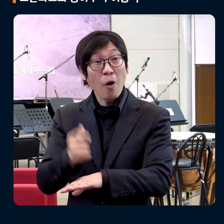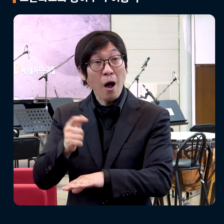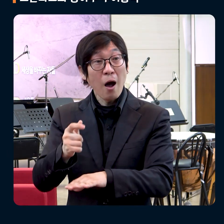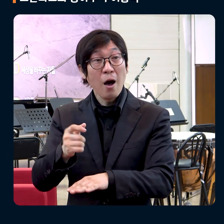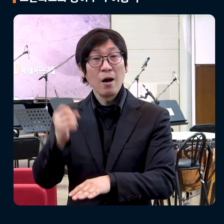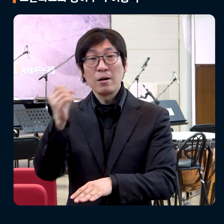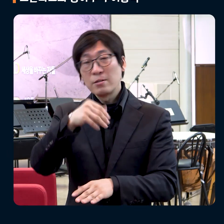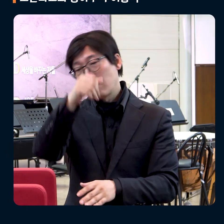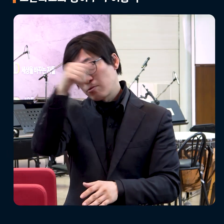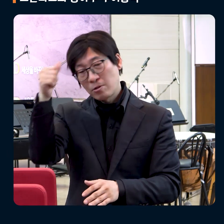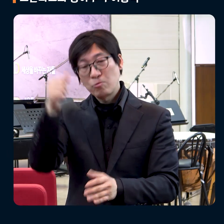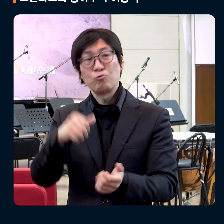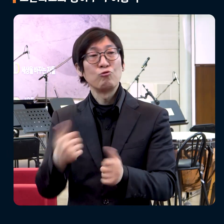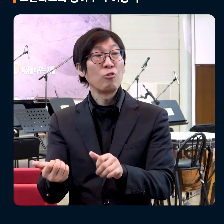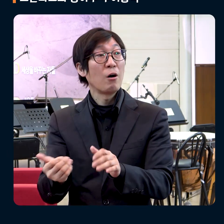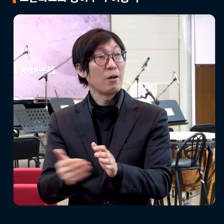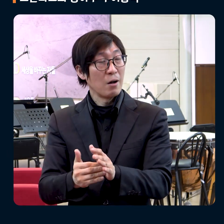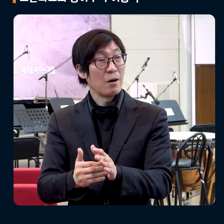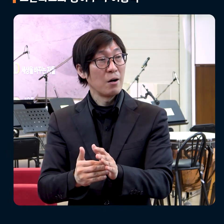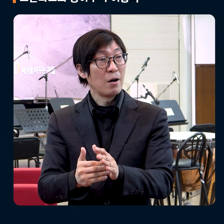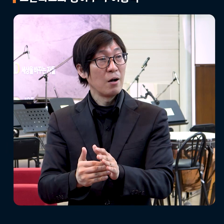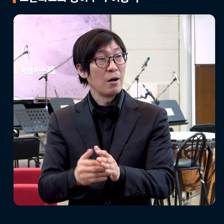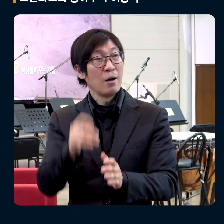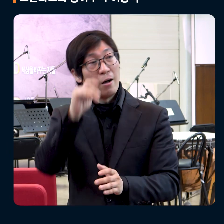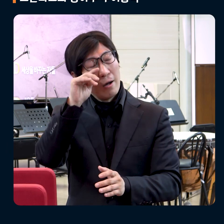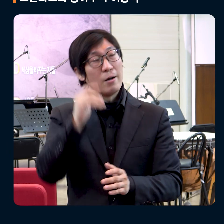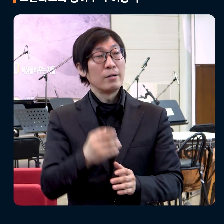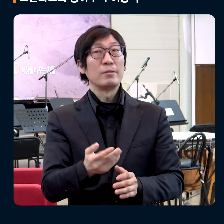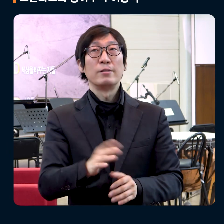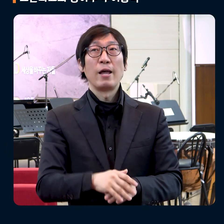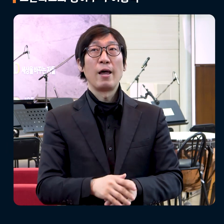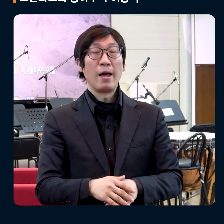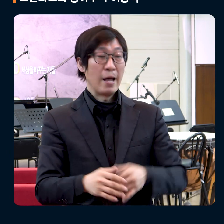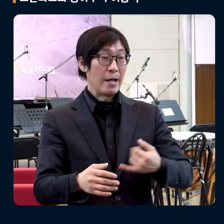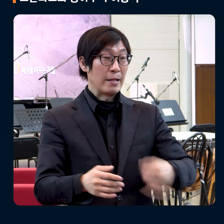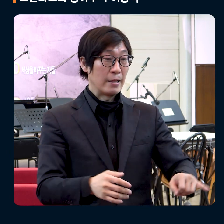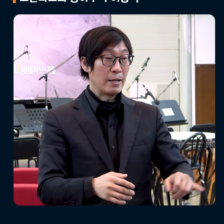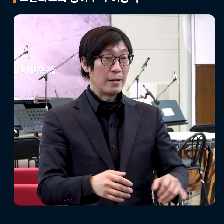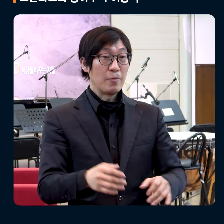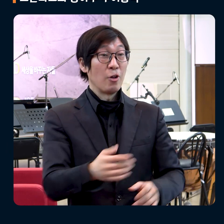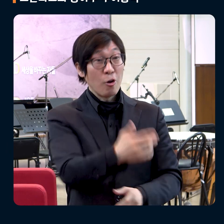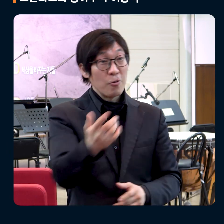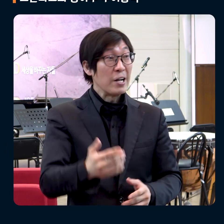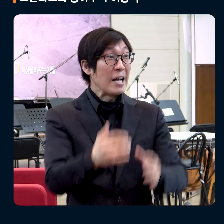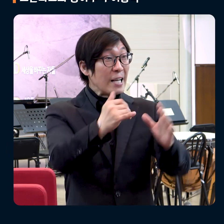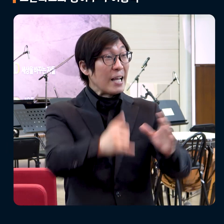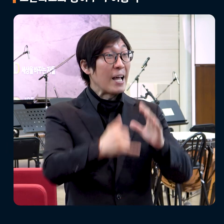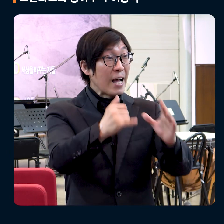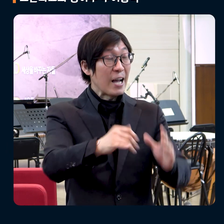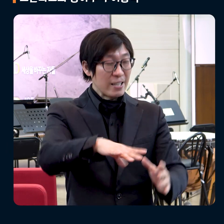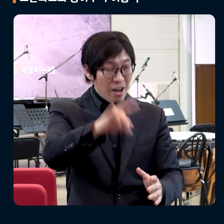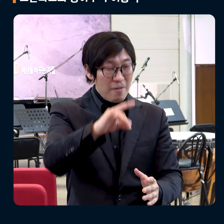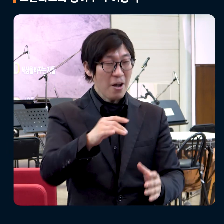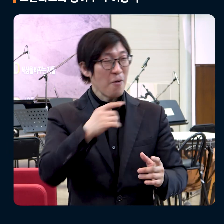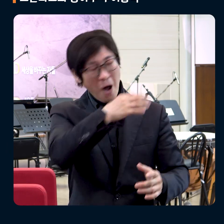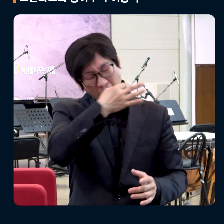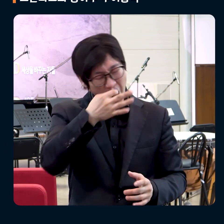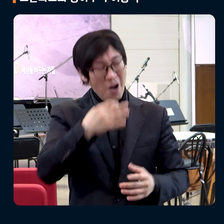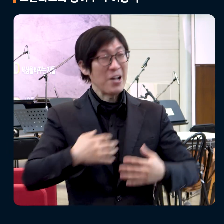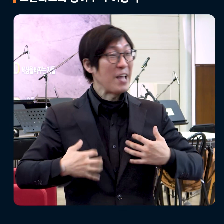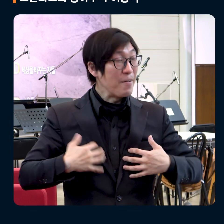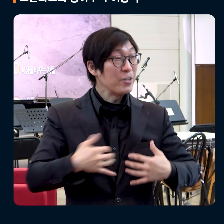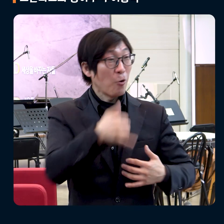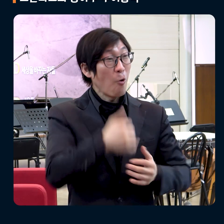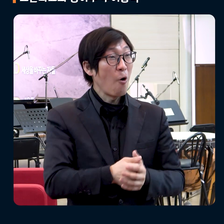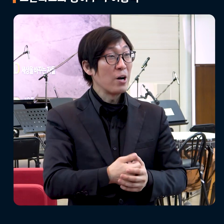딸이 돌아오지 않았습니다. 그런데요 여기도 있죠. 사람이 세상이 좋아서 방황하고 맨 처음에 재밌는 것 같죠? 몸 망치고 마음